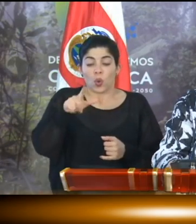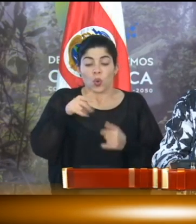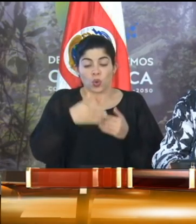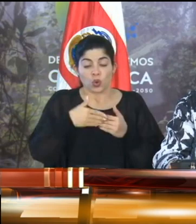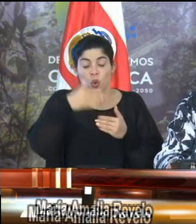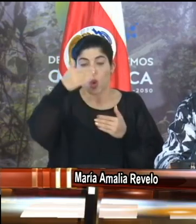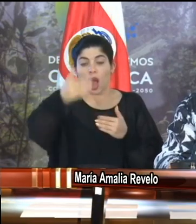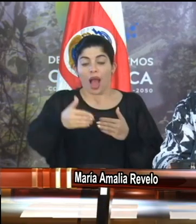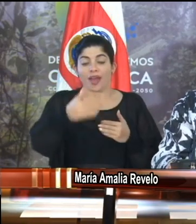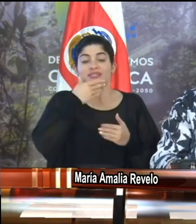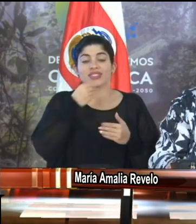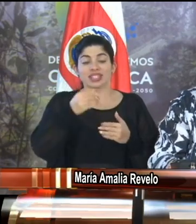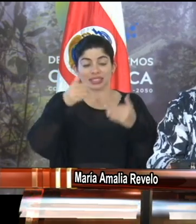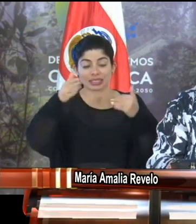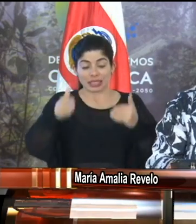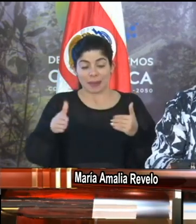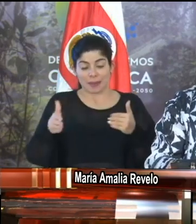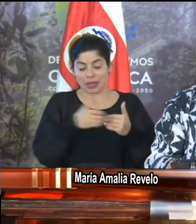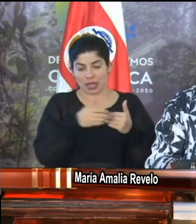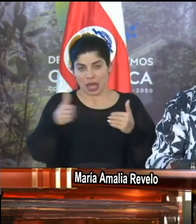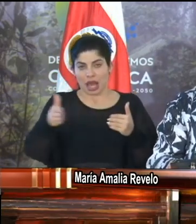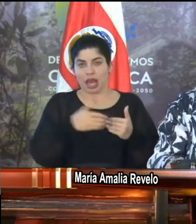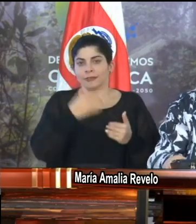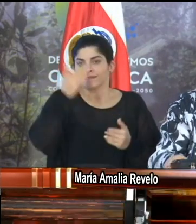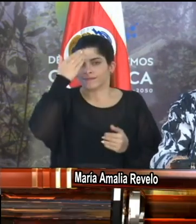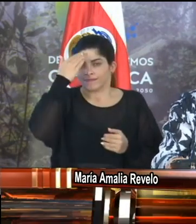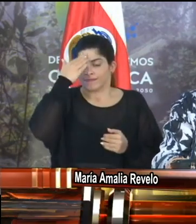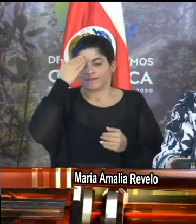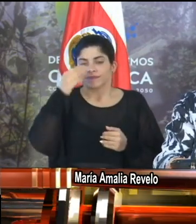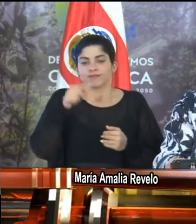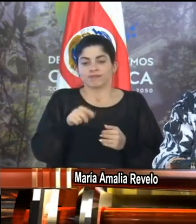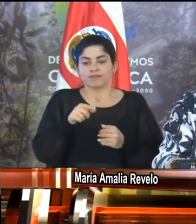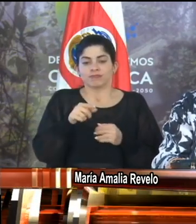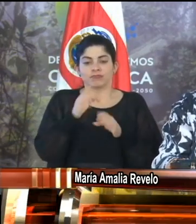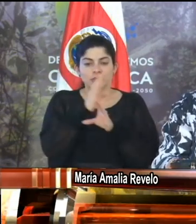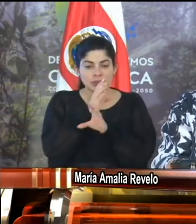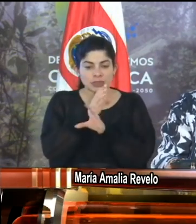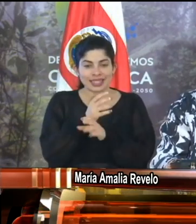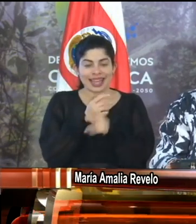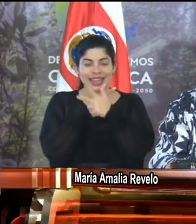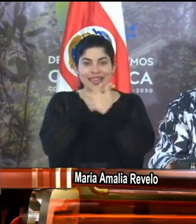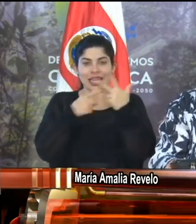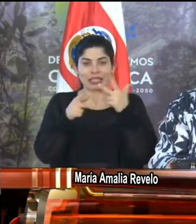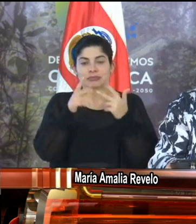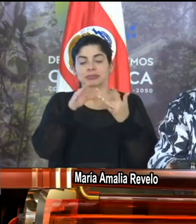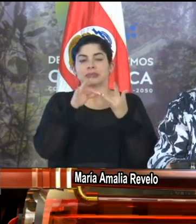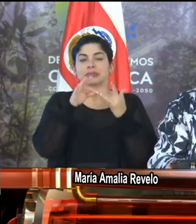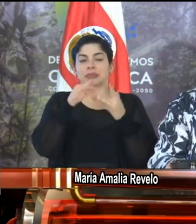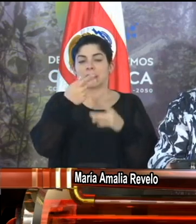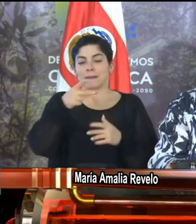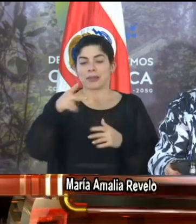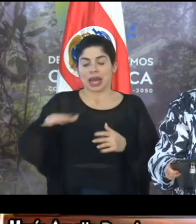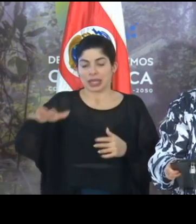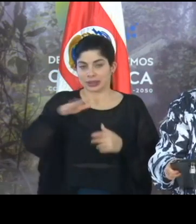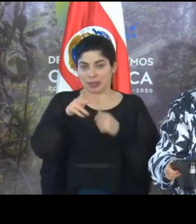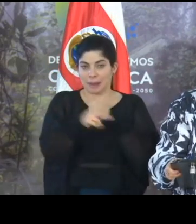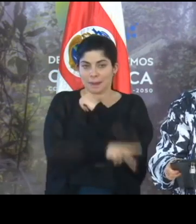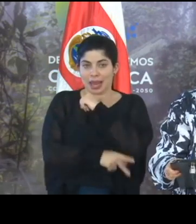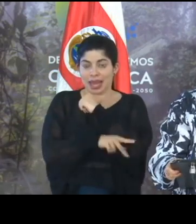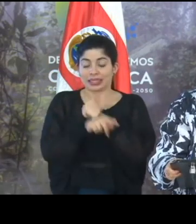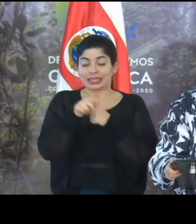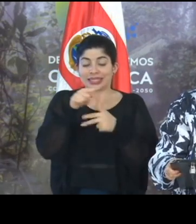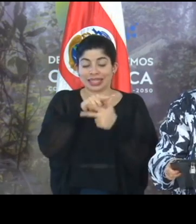hasta diciembre, cubriendo tres de las principales playas de nuestro país donde